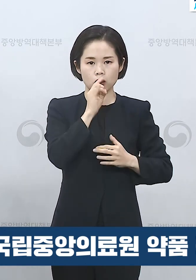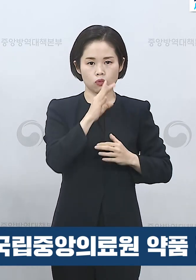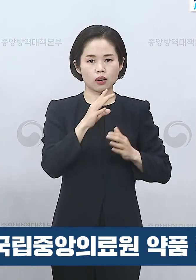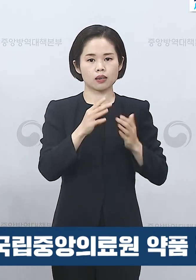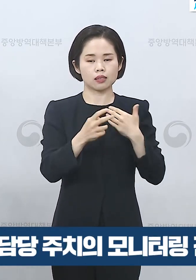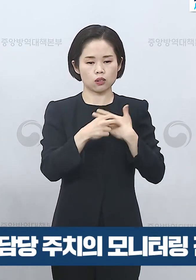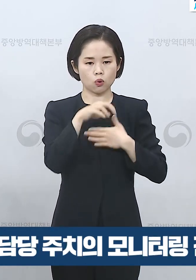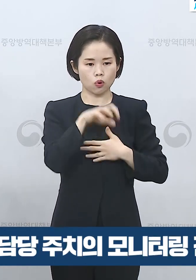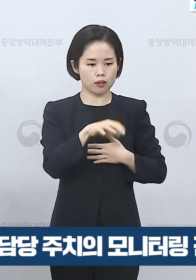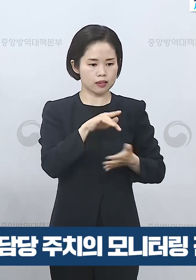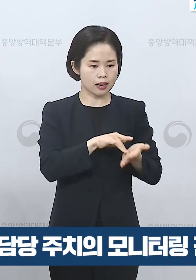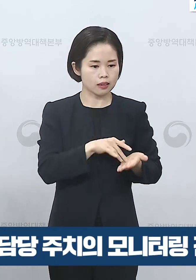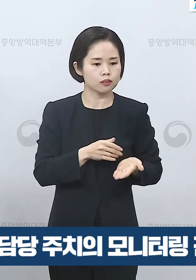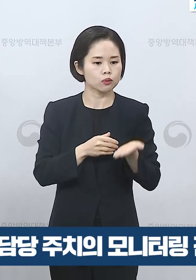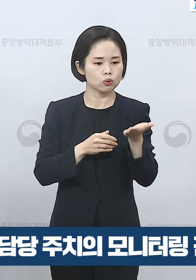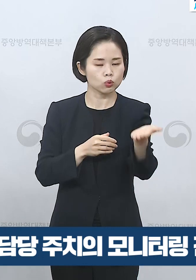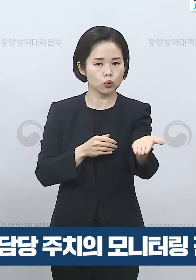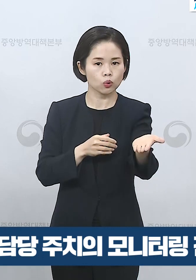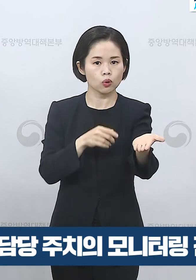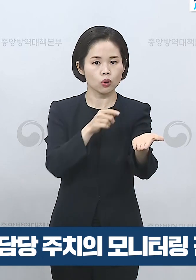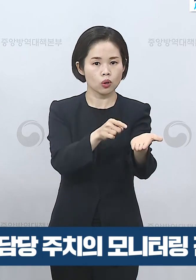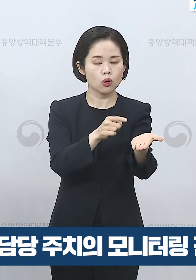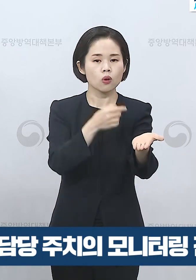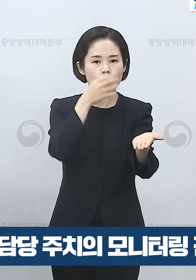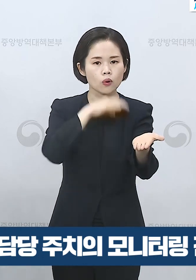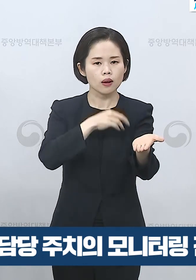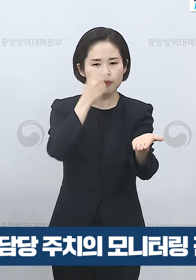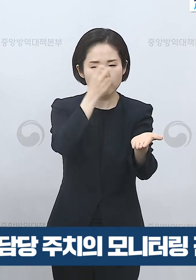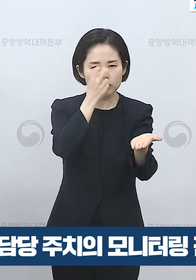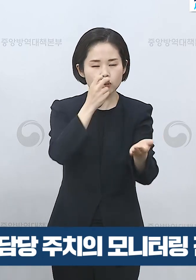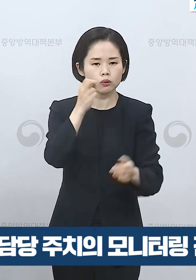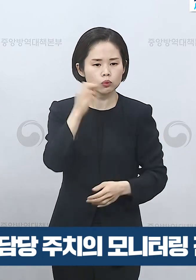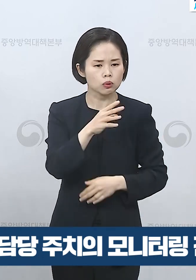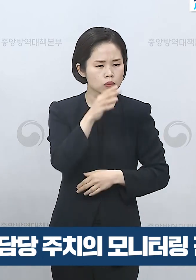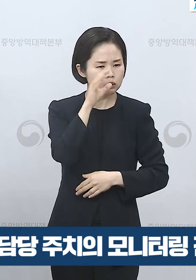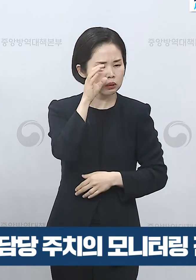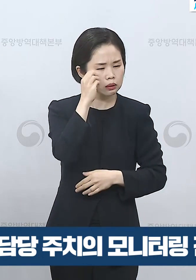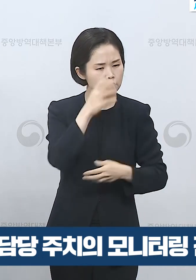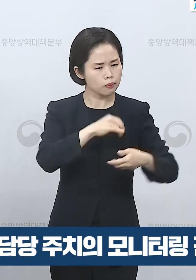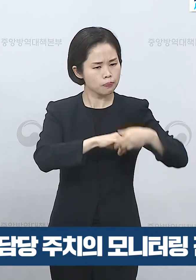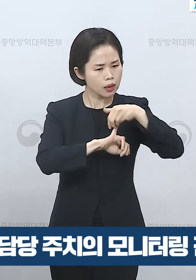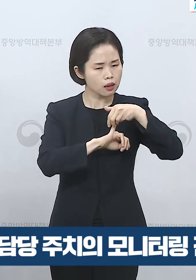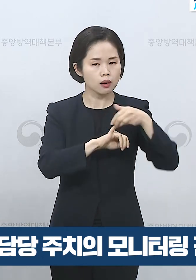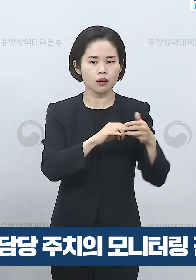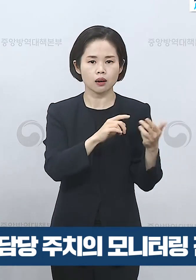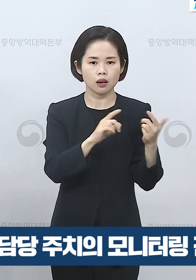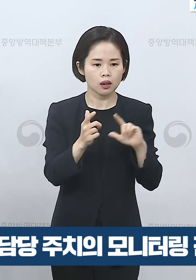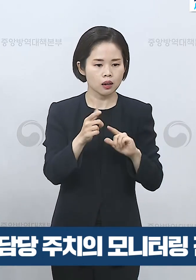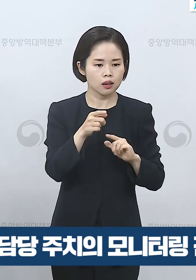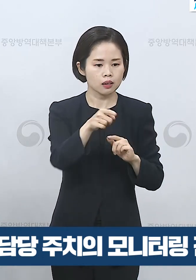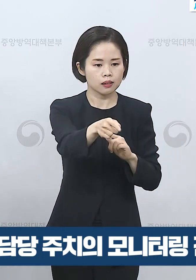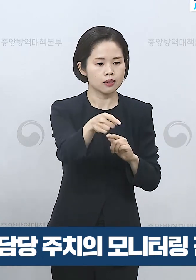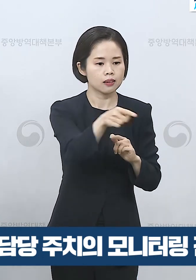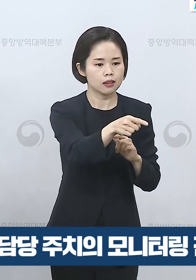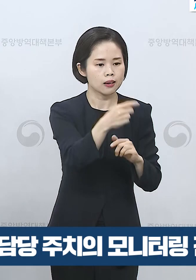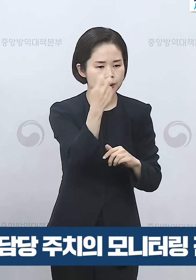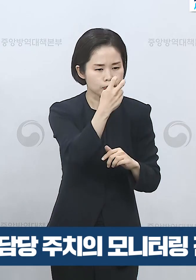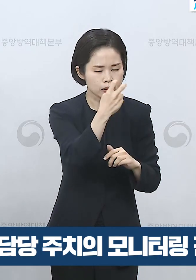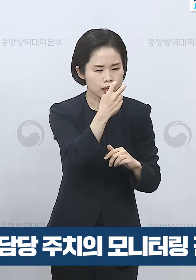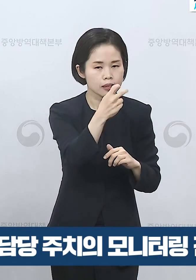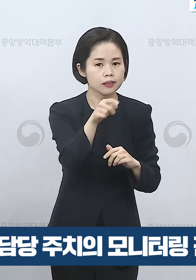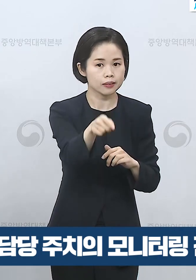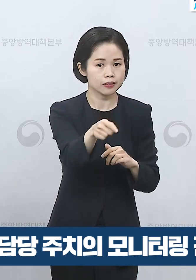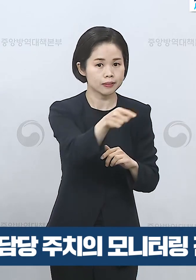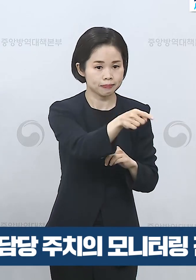공급하게 되고, 약품에 대한 효과에 대한 모니터링이나 이상 반응에 대한 부분들도 투약을 하면서 담당 주치의께서